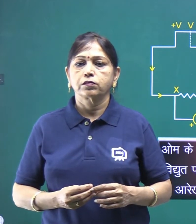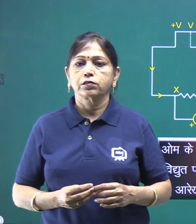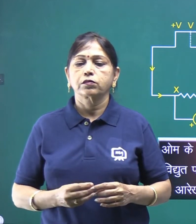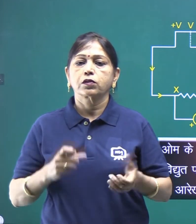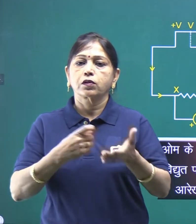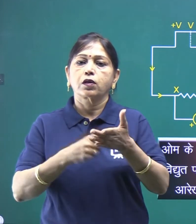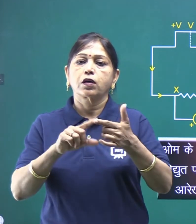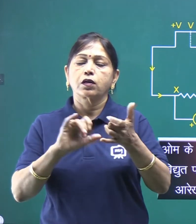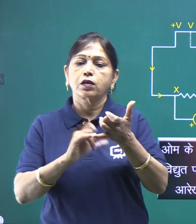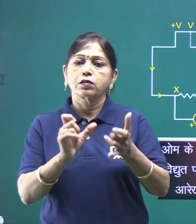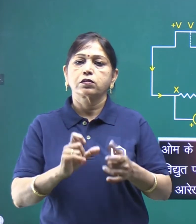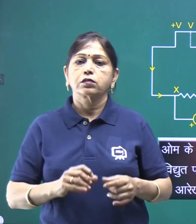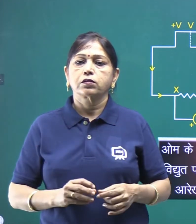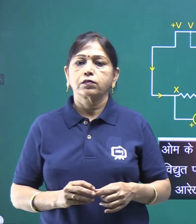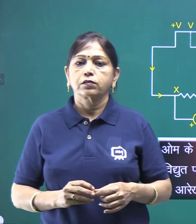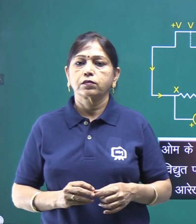प्रतिरोध,